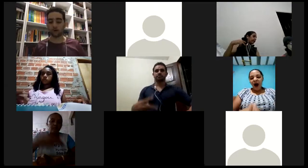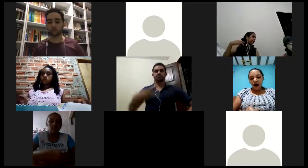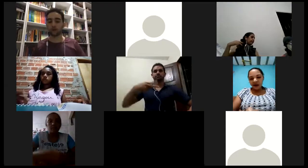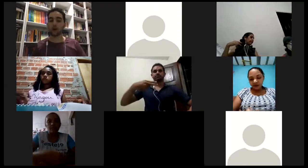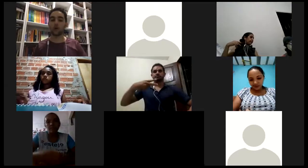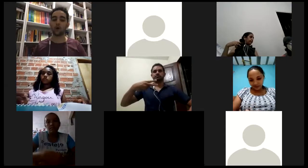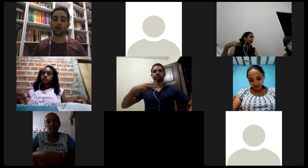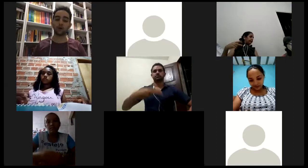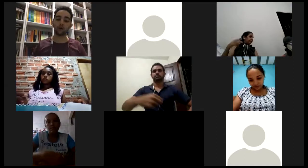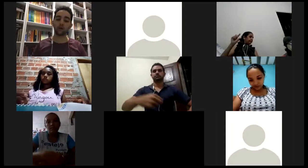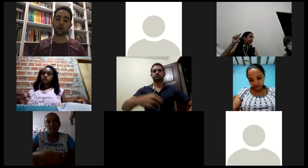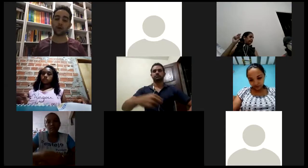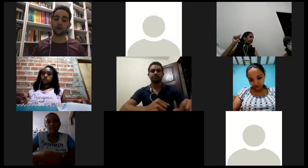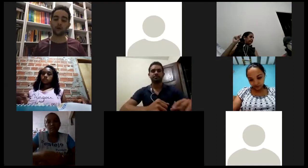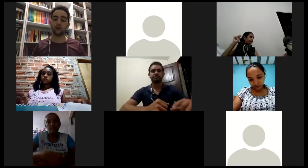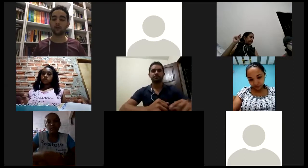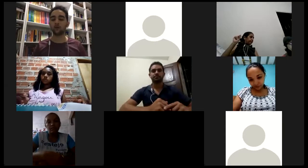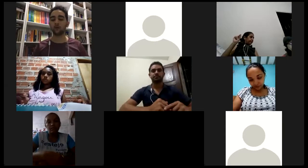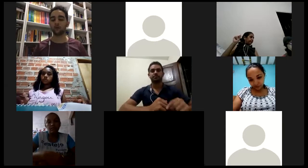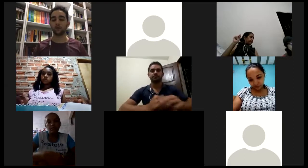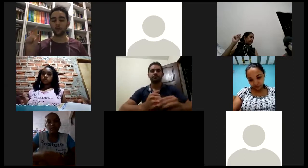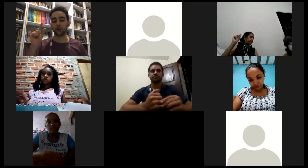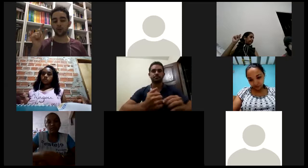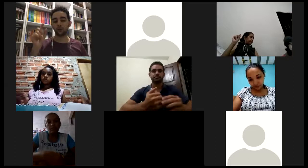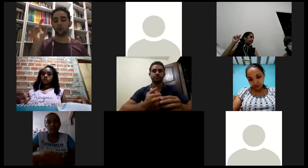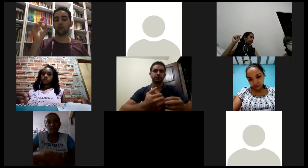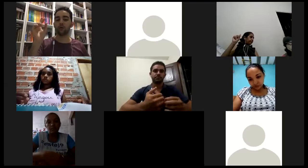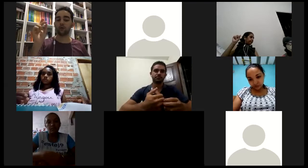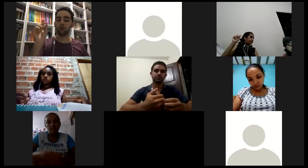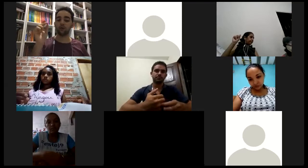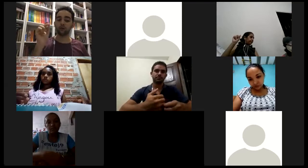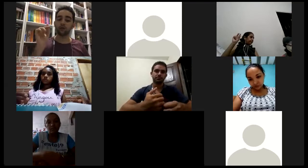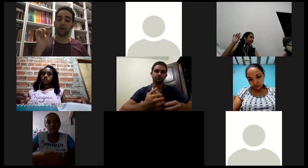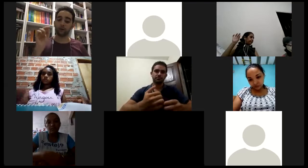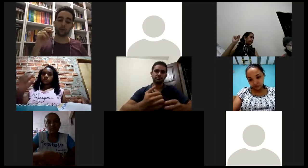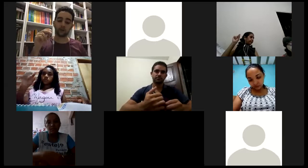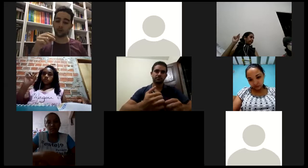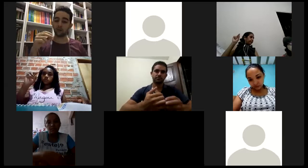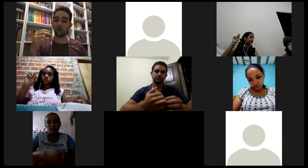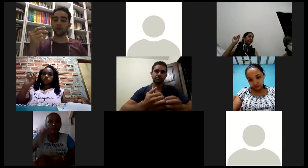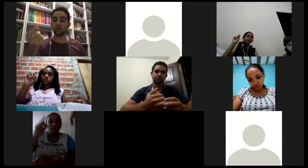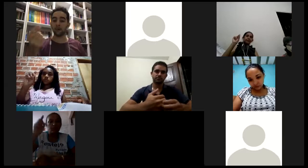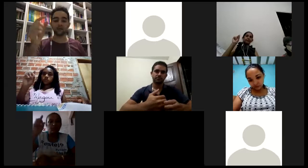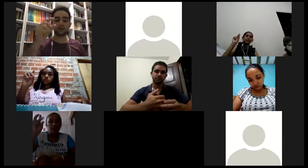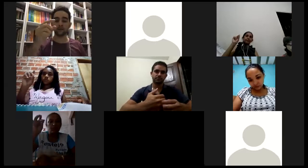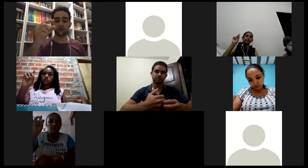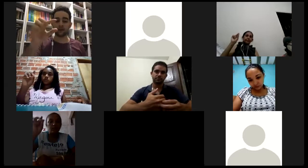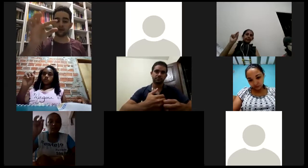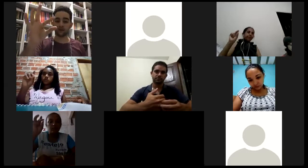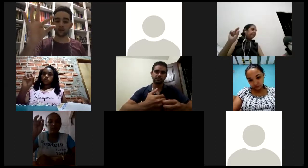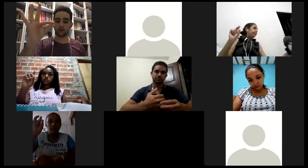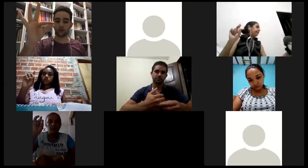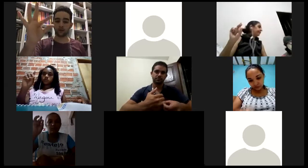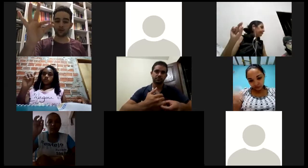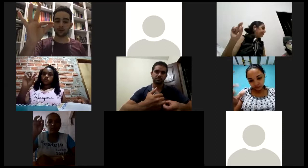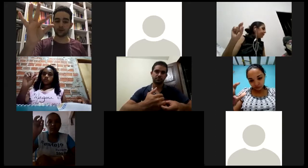Cola. Cola. O cola ele é feito tanto com o dedo indicador quanto com o dedo do meio. Então, mas tanto faz você fazer.